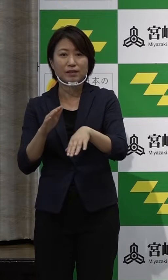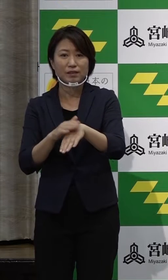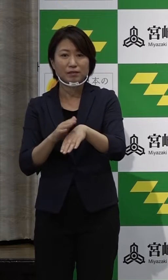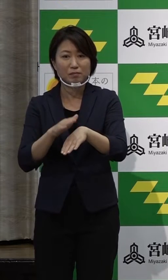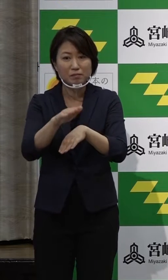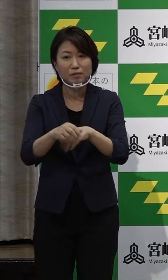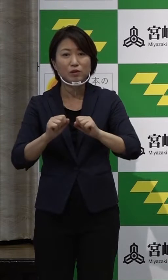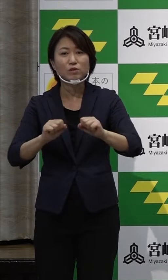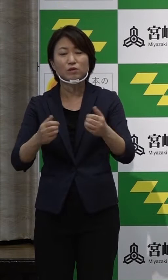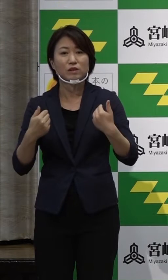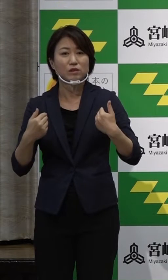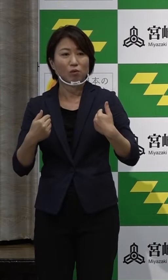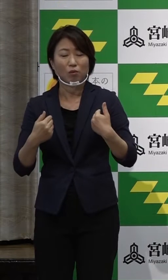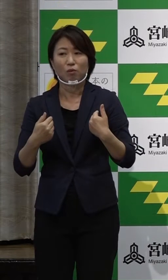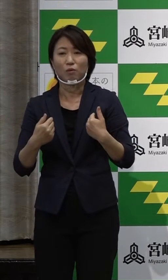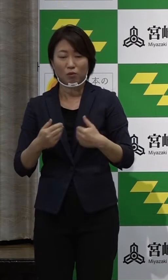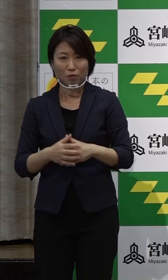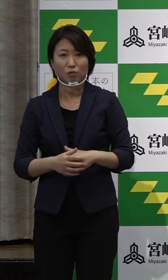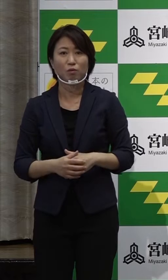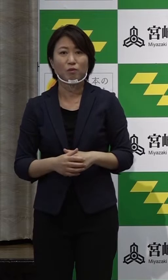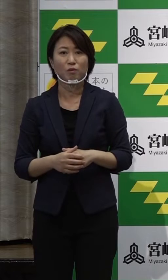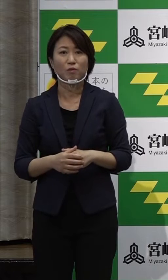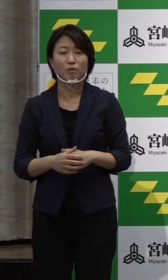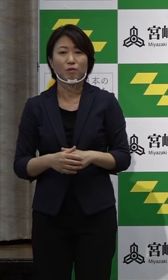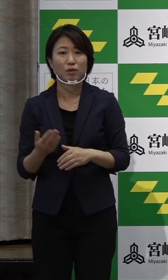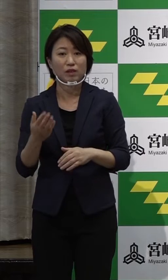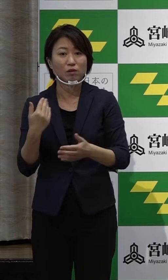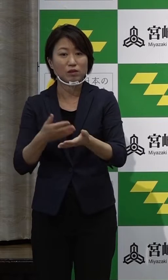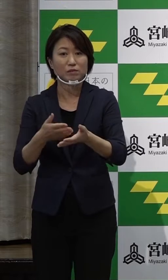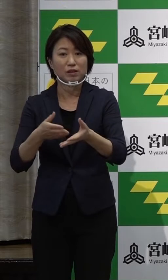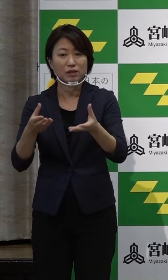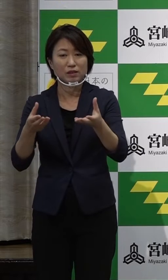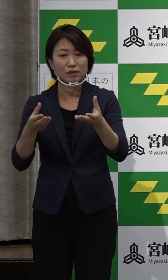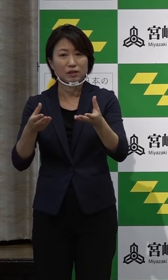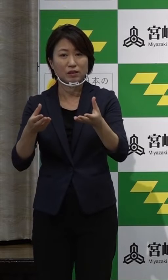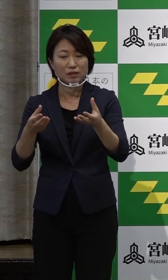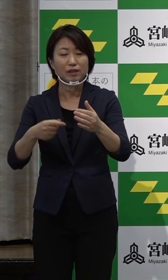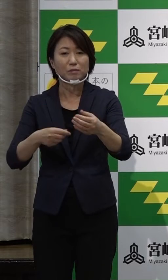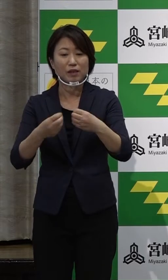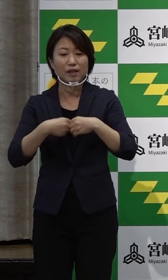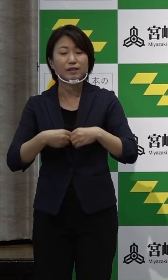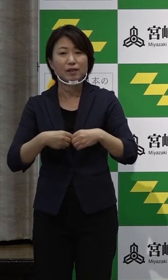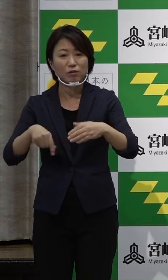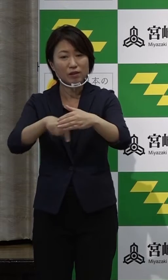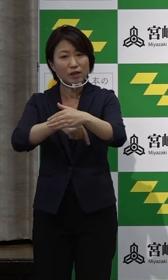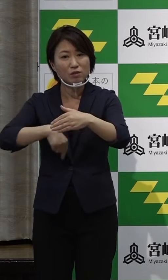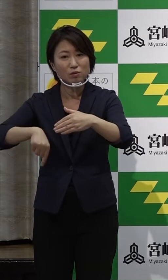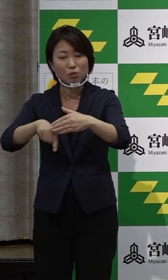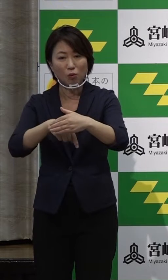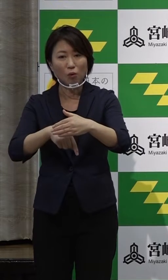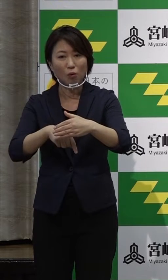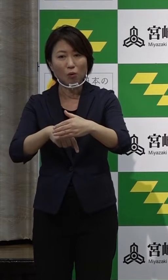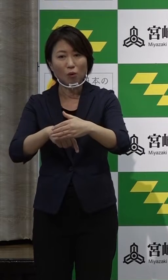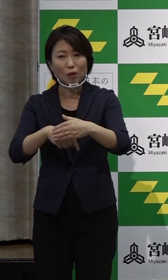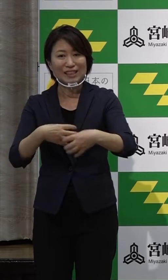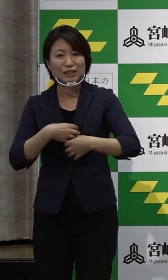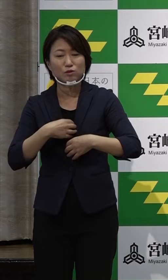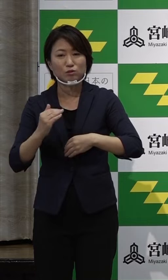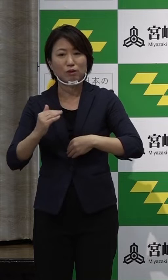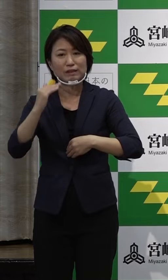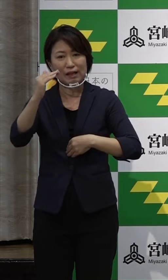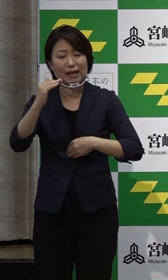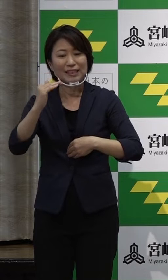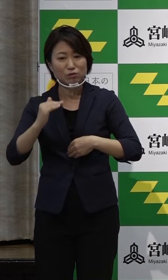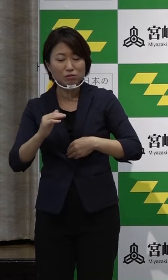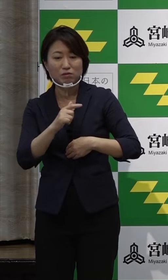ちながら、ただ先ほど言いましたような感染の、中身ですね、それからリスクの高い低いというところ